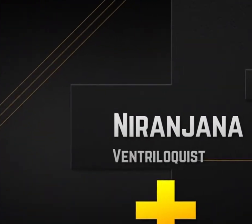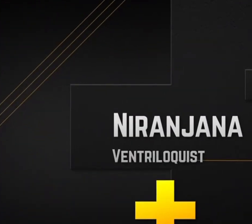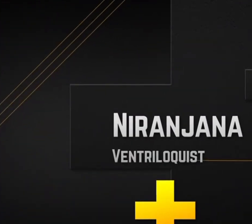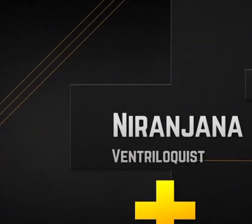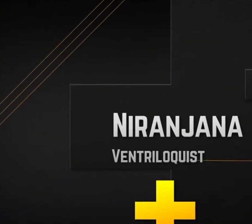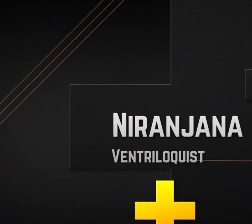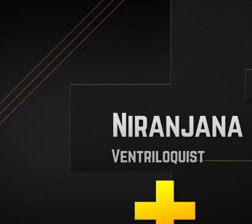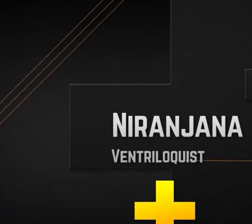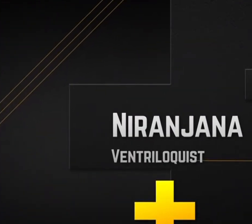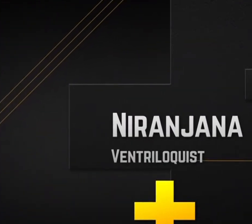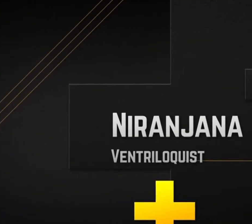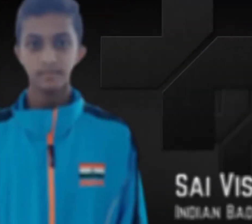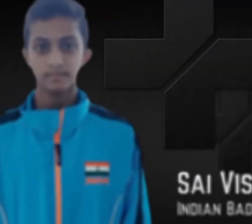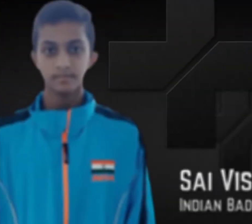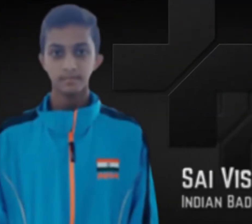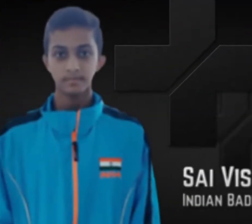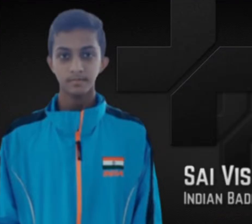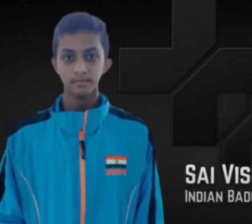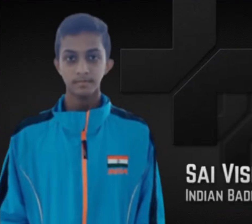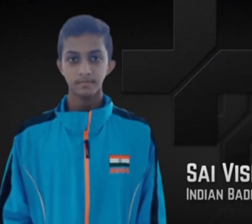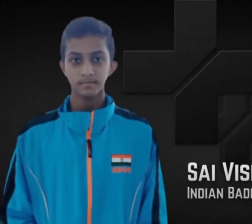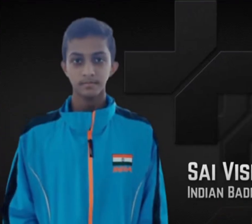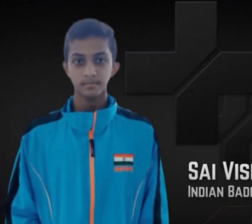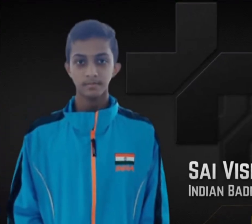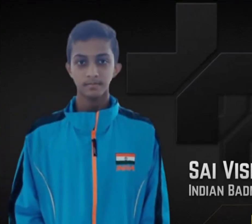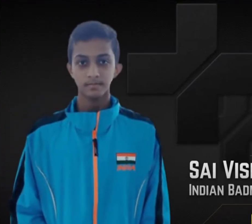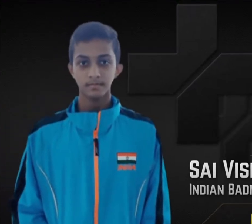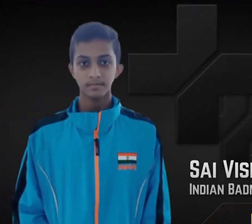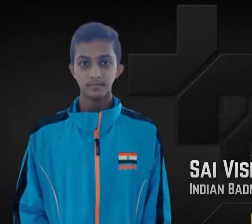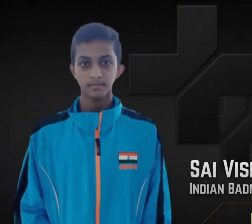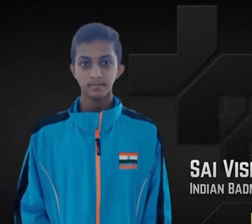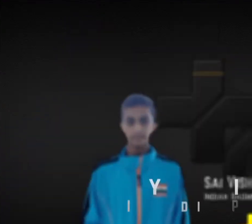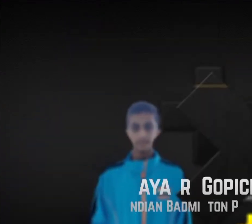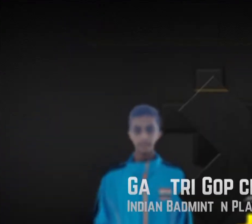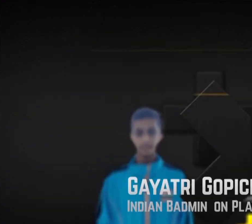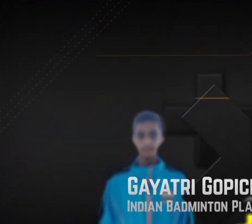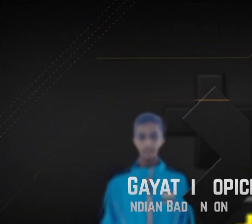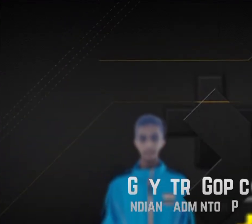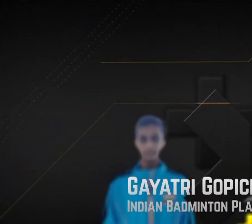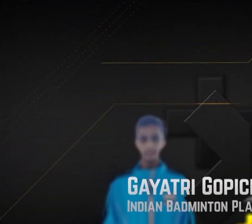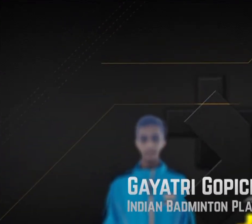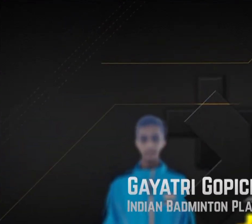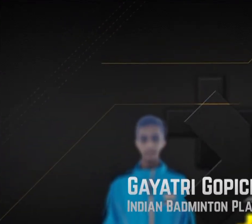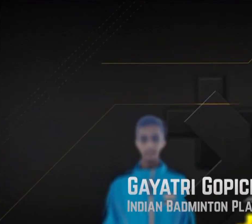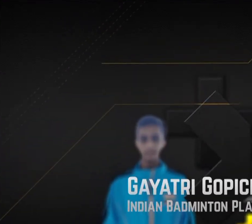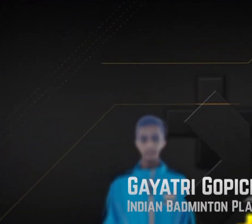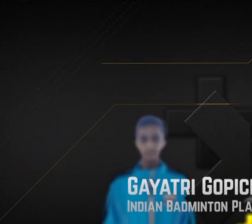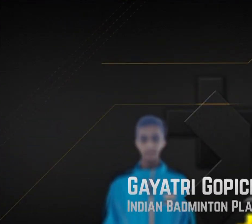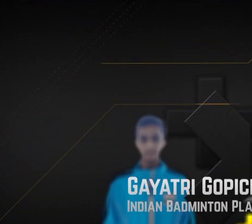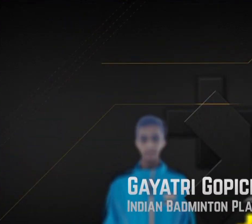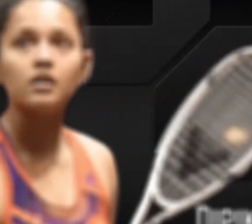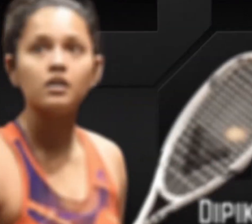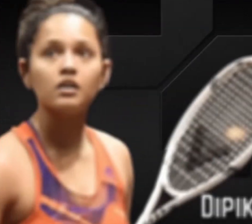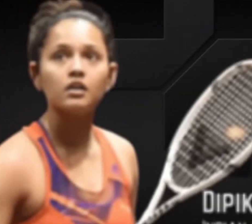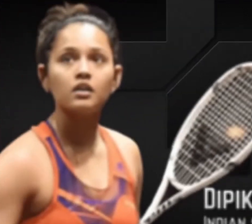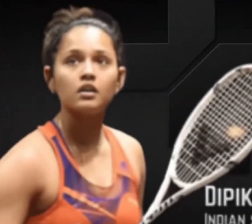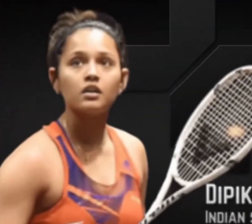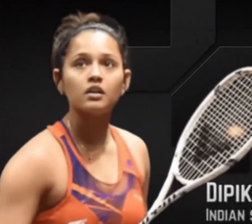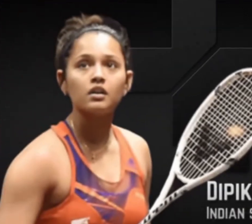बने हम अपना रास्ता स्वयं चुने कोई मन